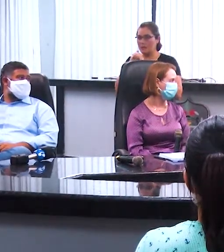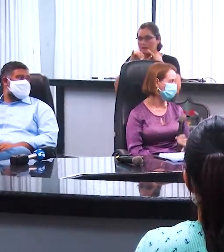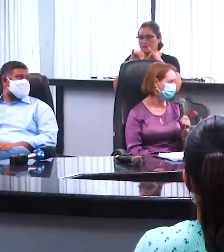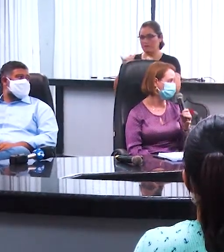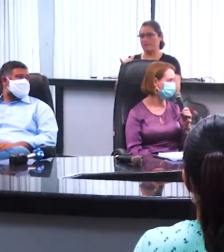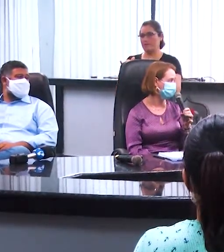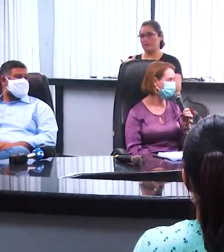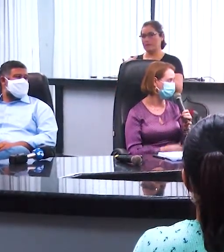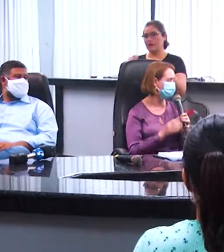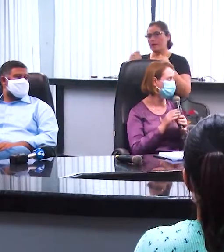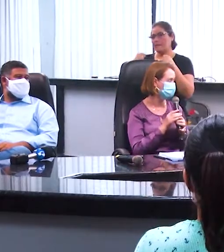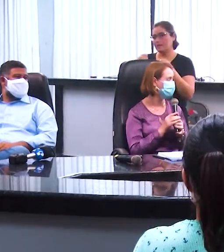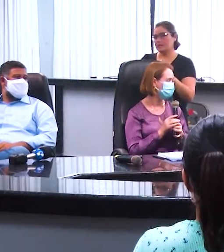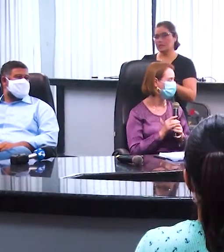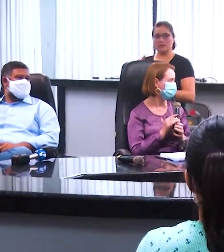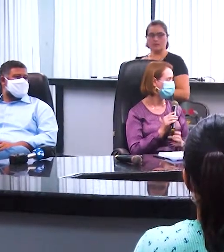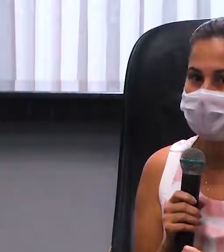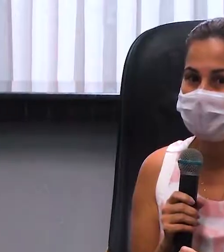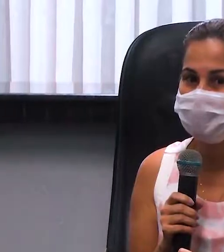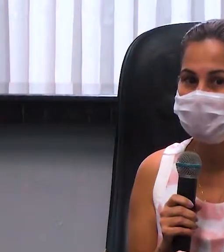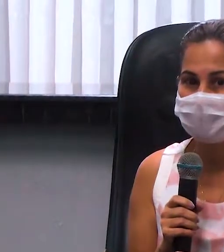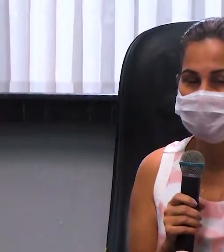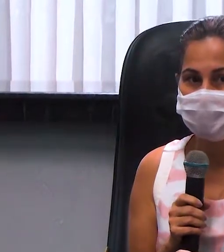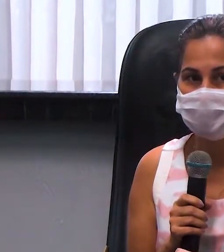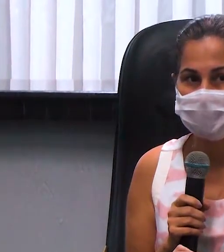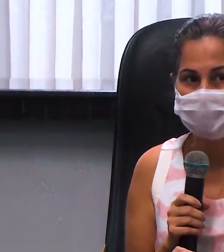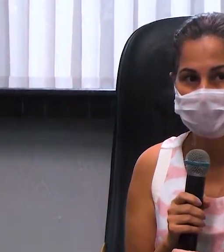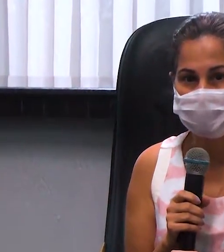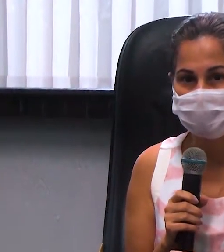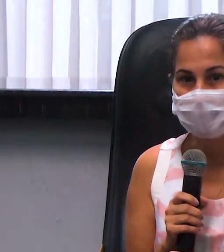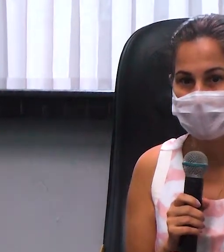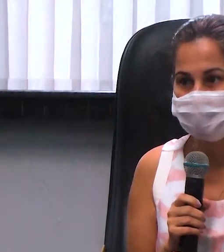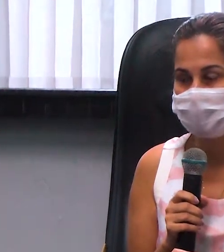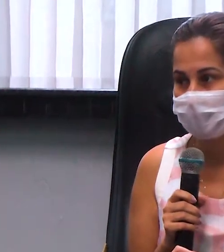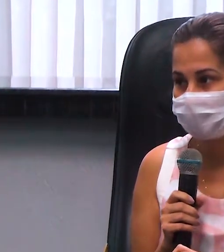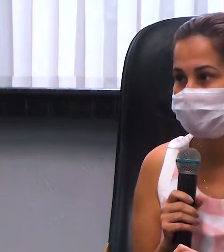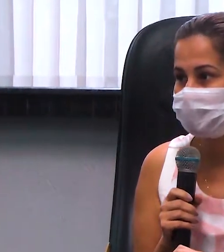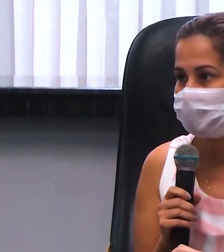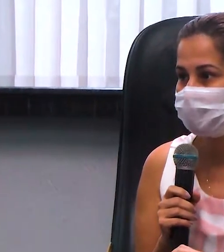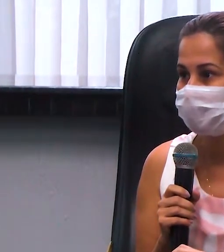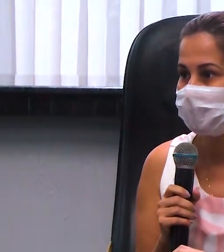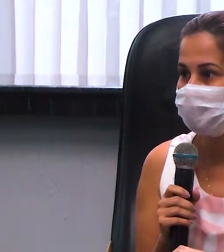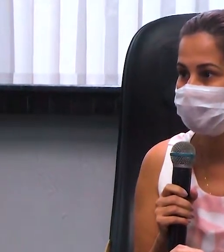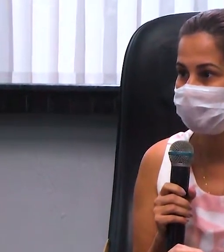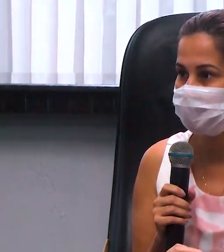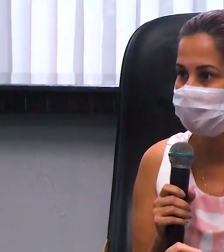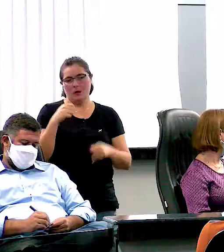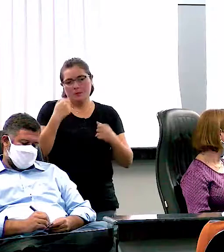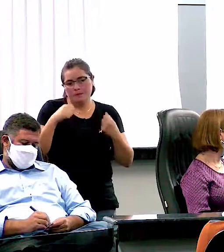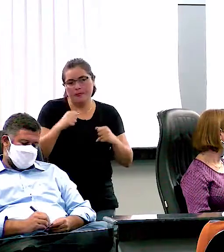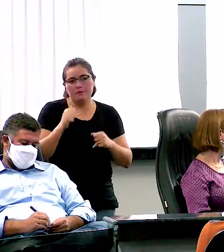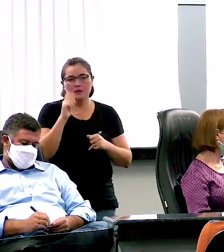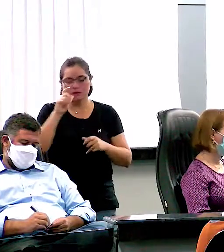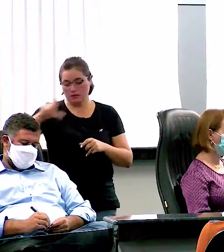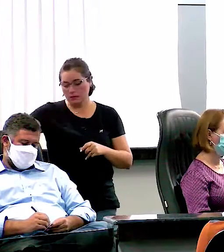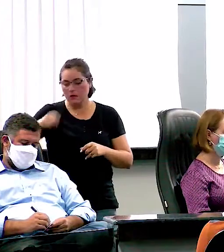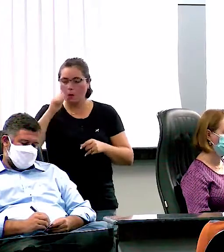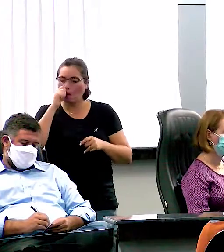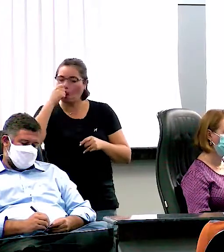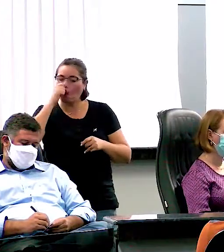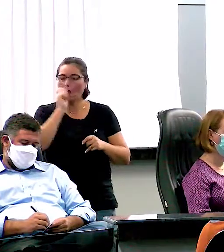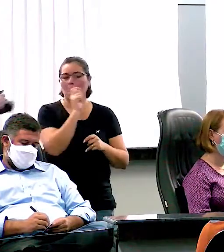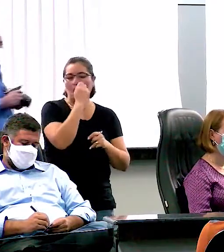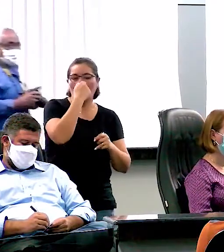teste rápido, mas que é preciso estar cumprindo os requisitos para a realização do teste. O teste rápido é